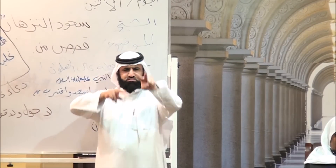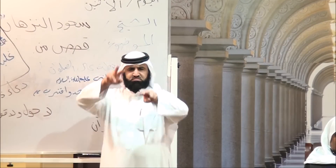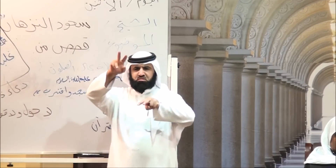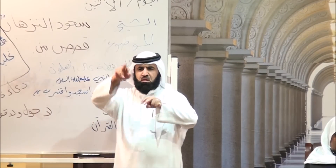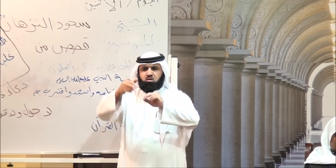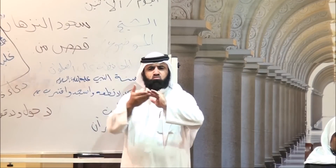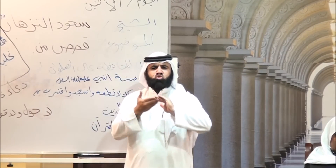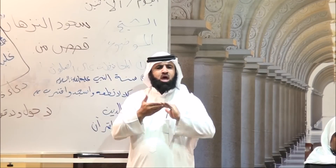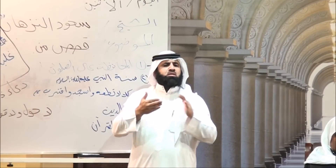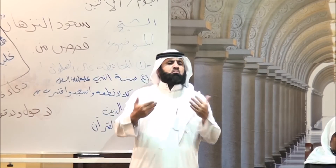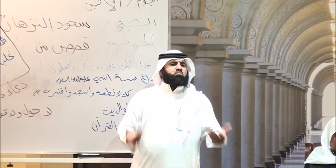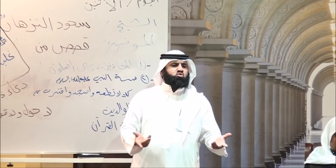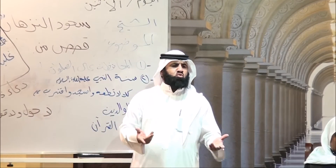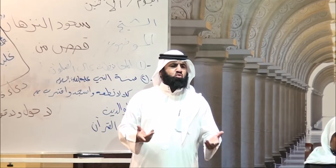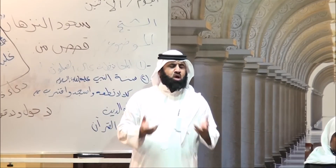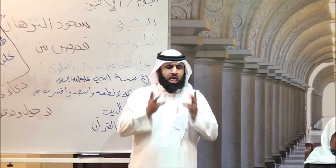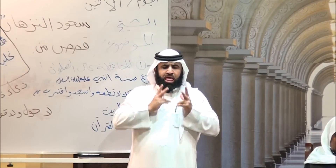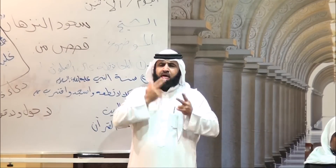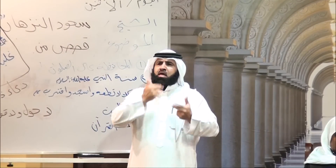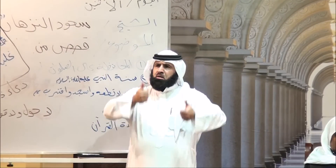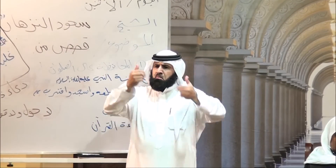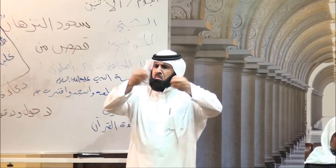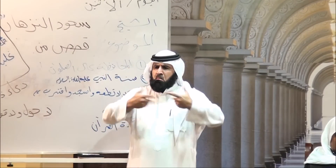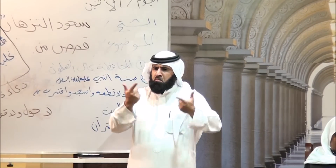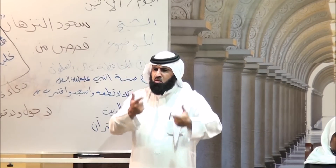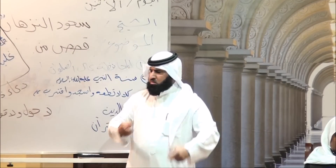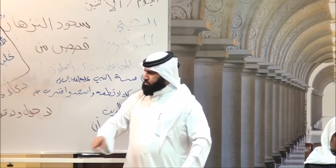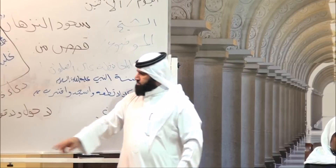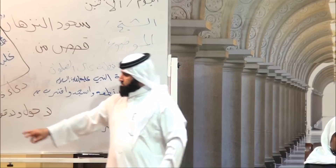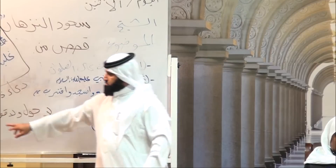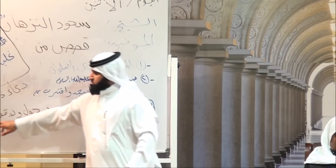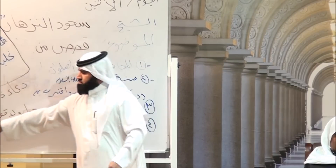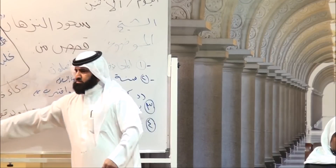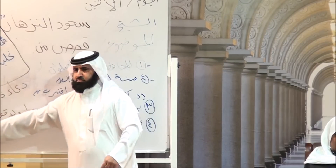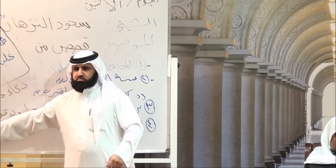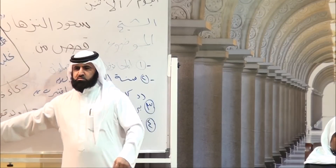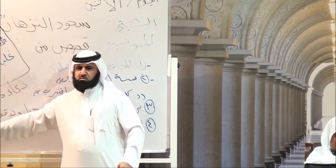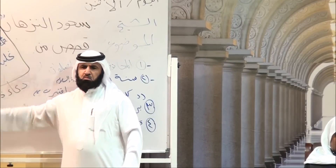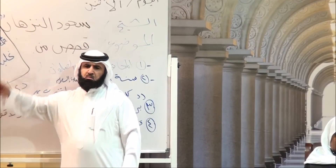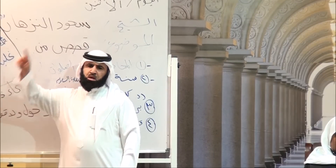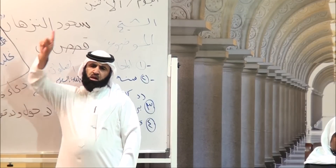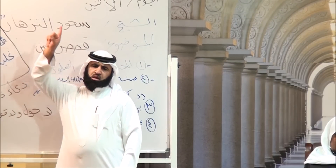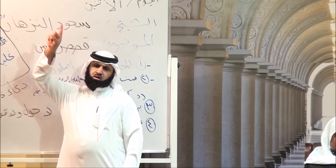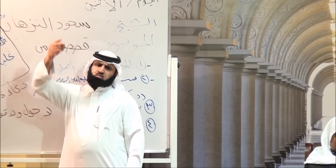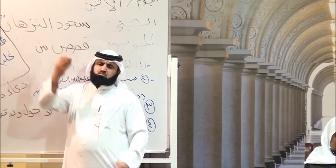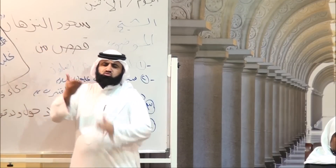إلا كذلك بفضل الله وأمر الله وإعانة الله.